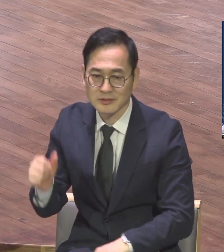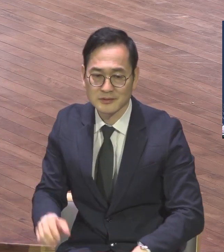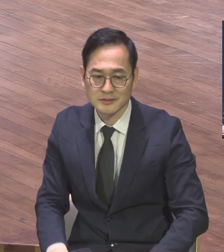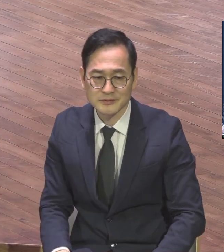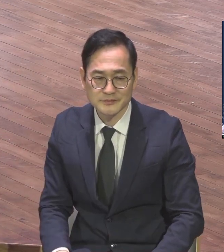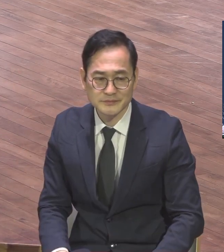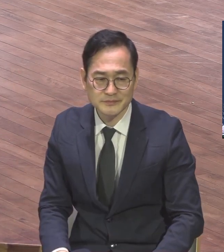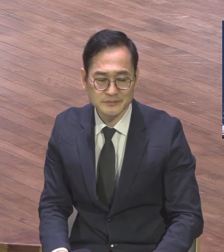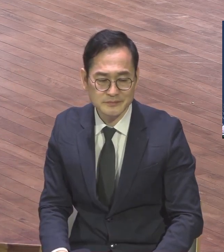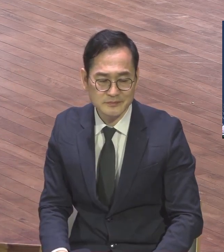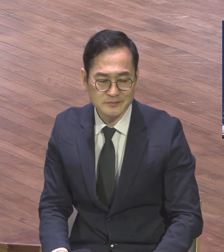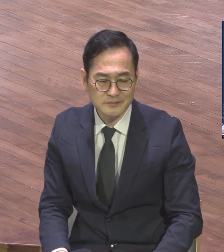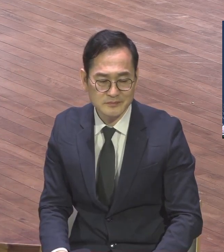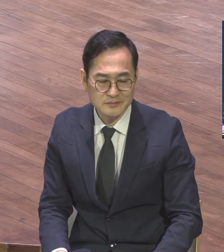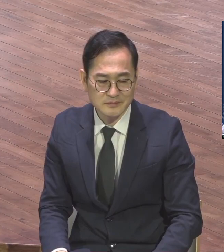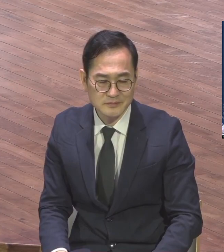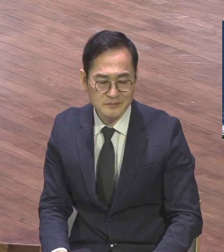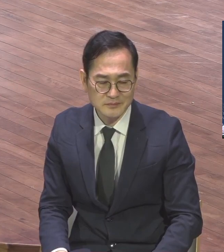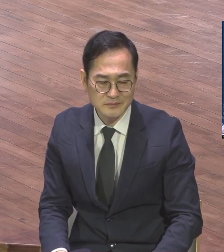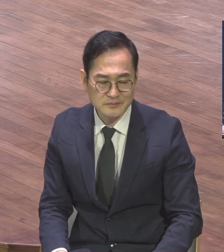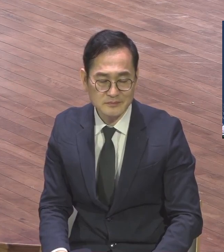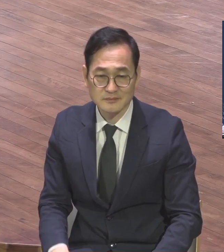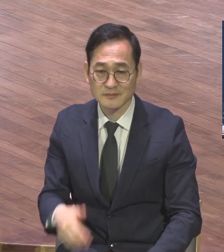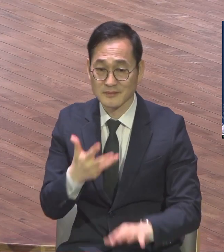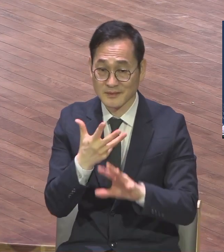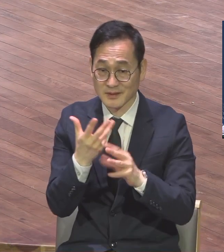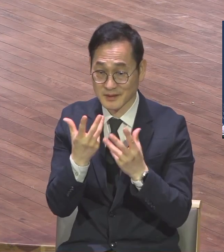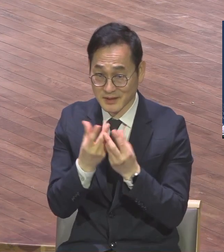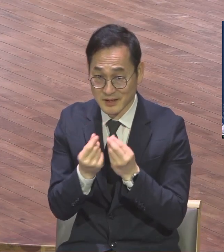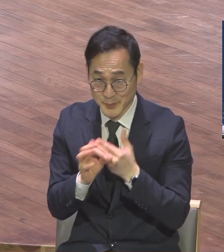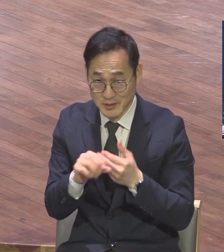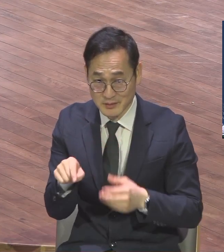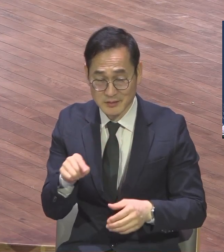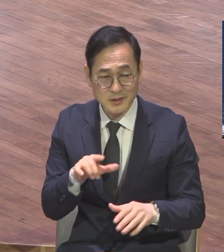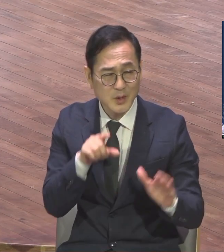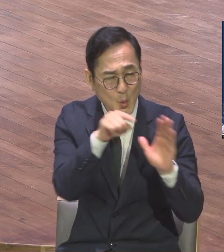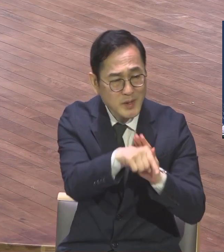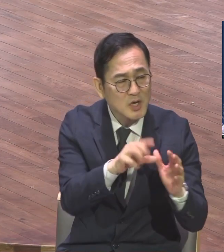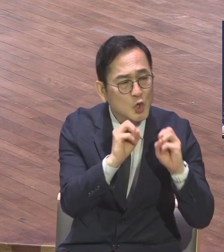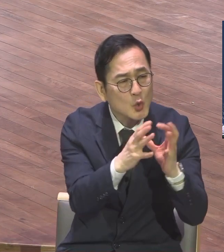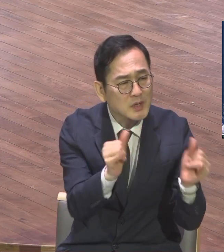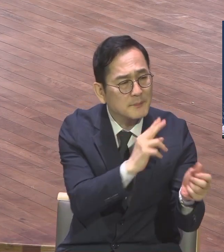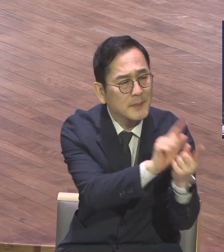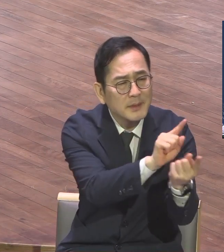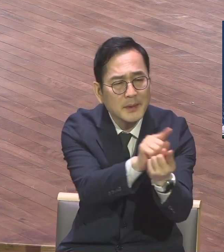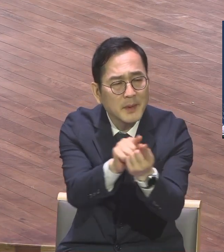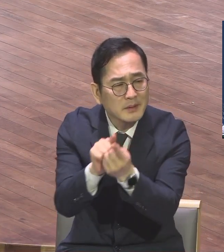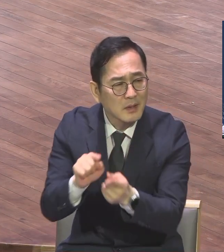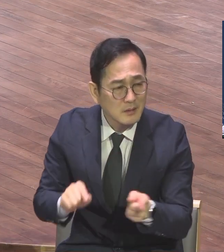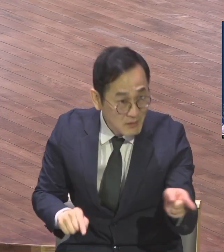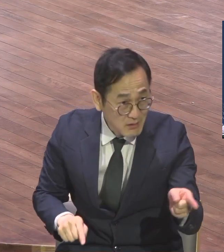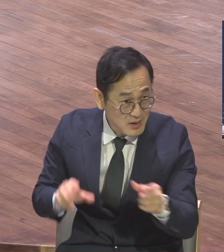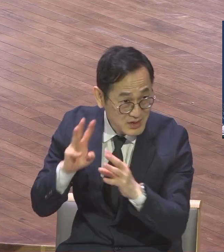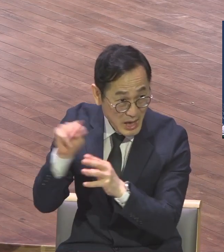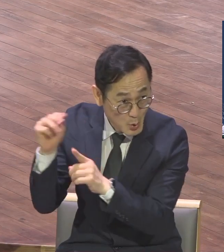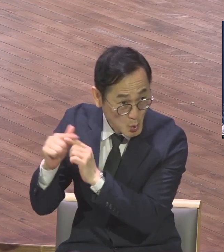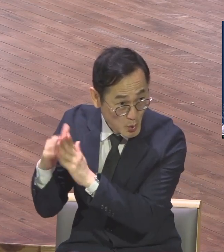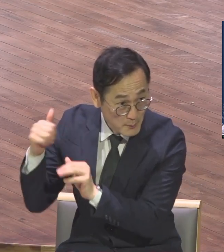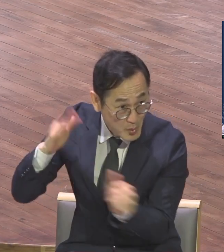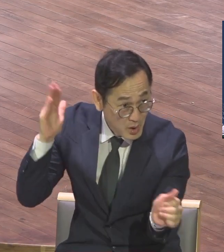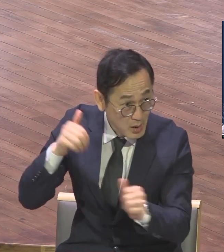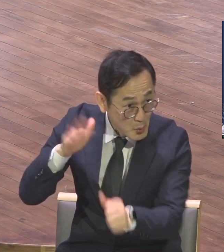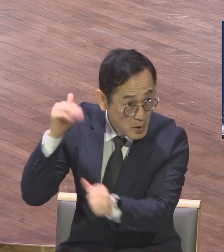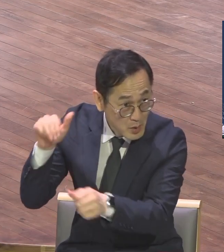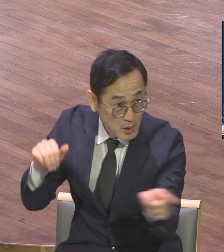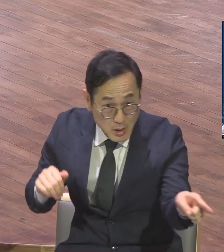만나잖아요. 어떻게 오시는 거예요? 애원교회에서 파송한 선교사입니다. 그렇게 한두 번이 아니에요. 가서 그냥 가서 만났는데 그런